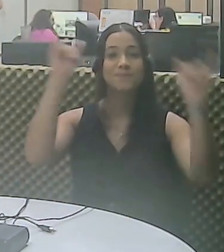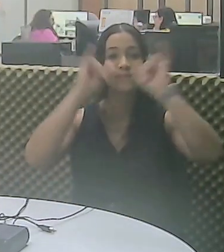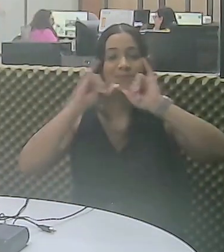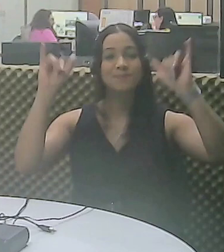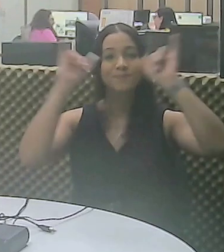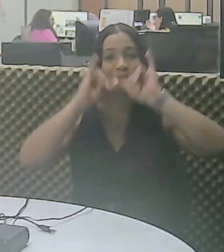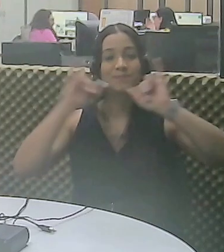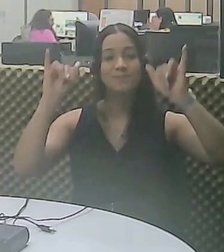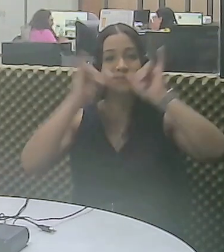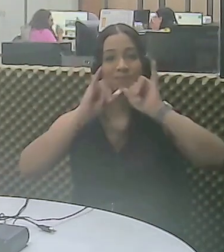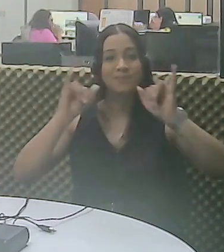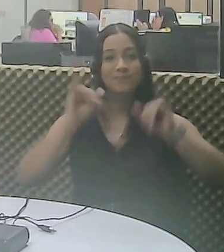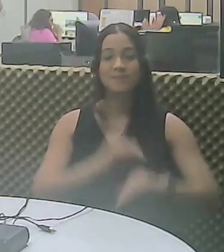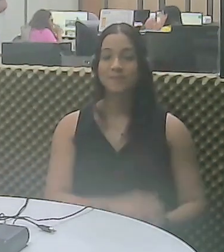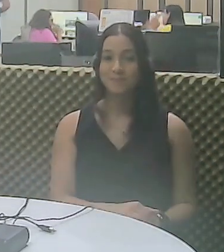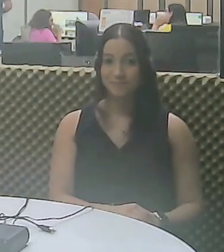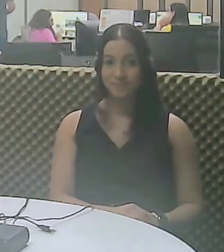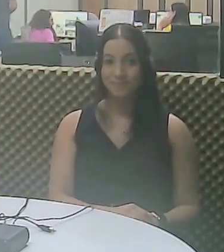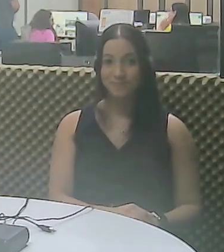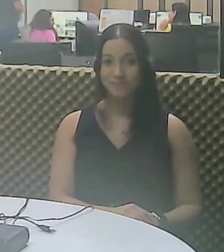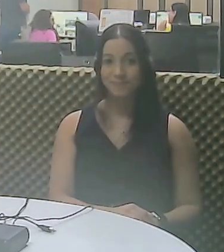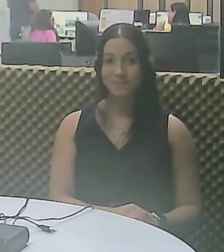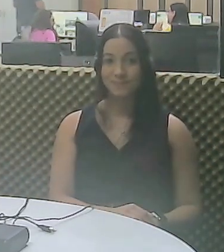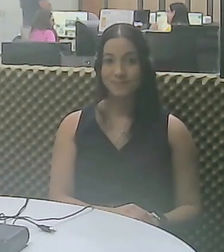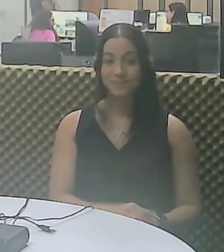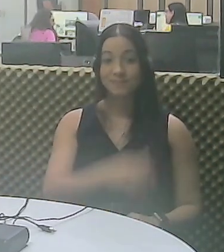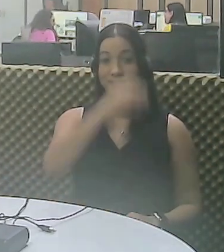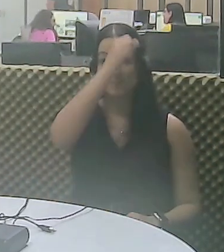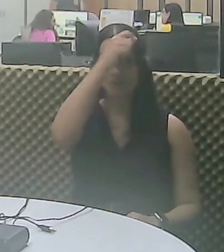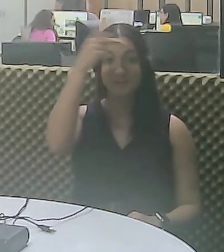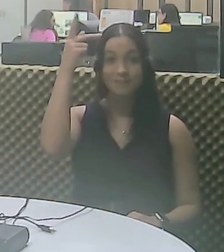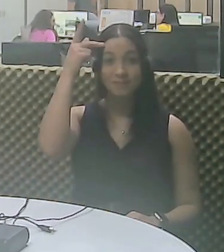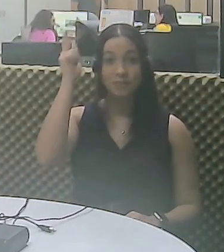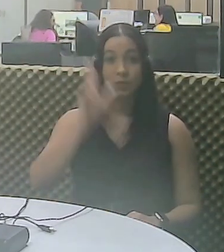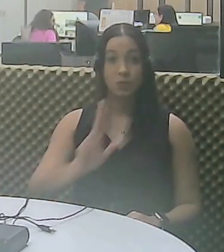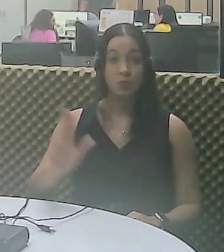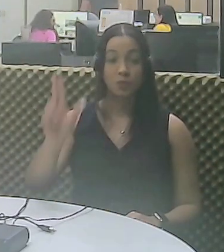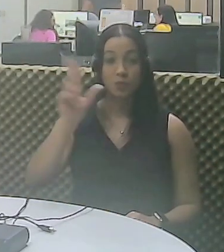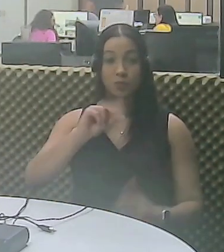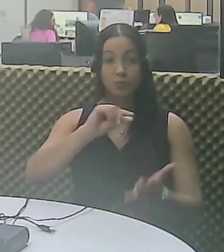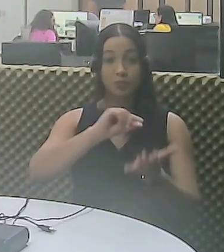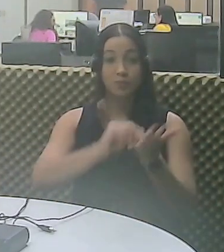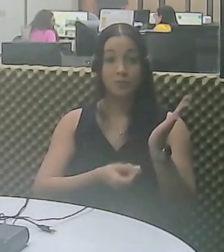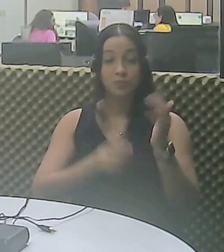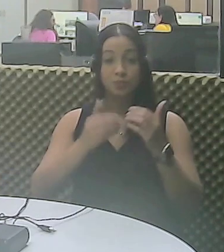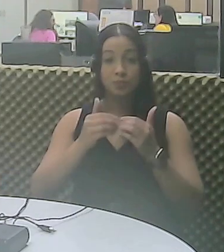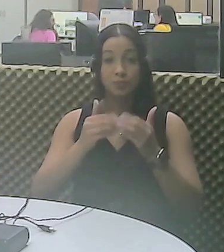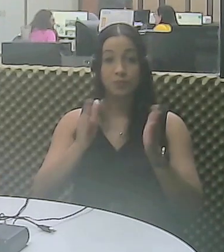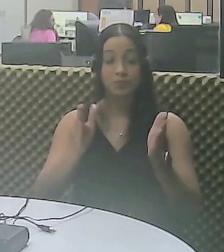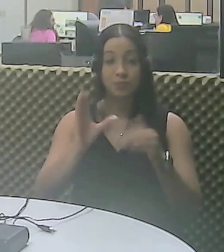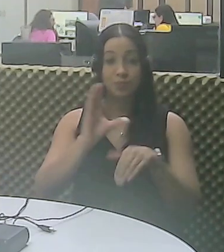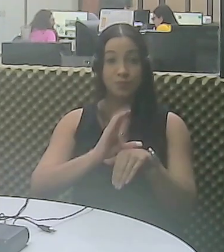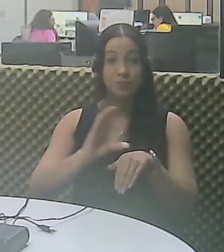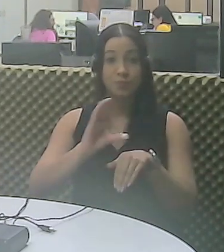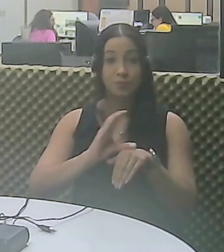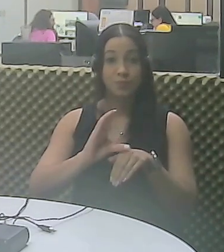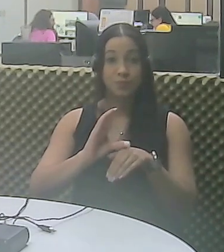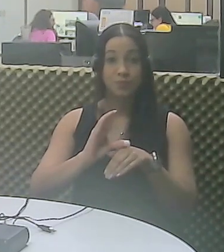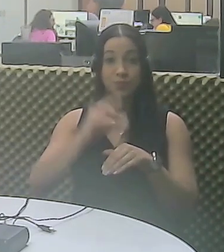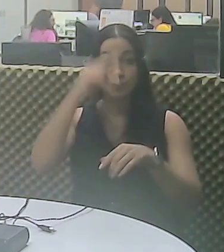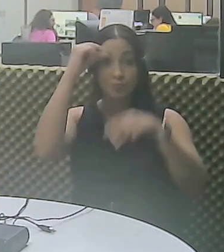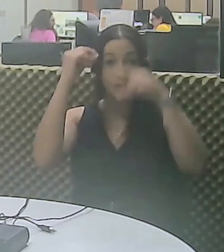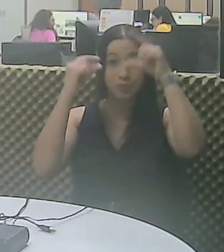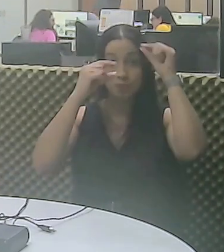Giro de notícias. A Prefeitura de Uberlândia está com inscrições abertas para os cursos de design